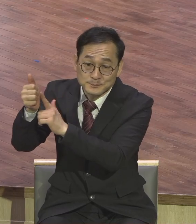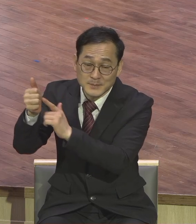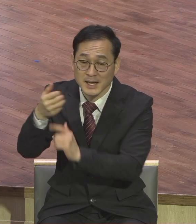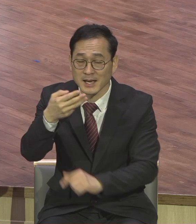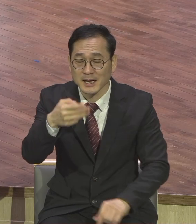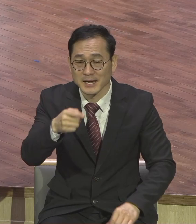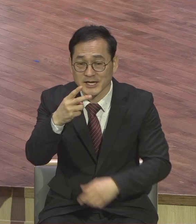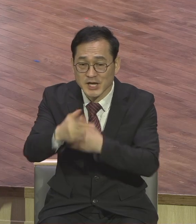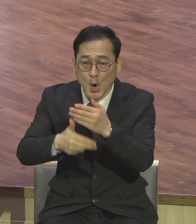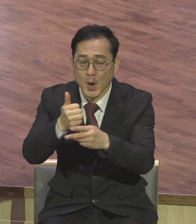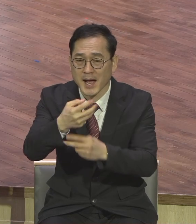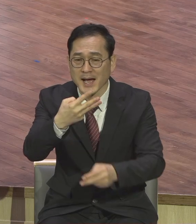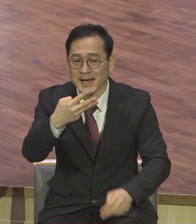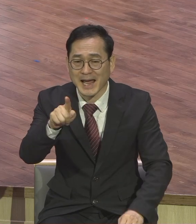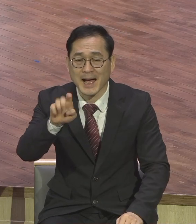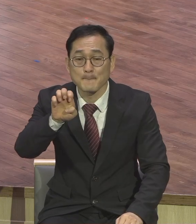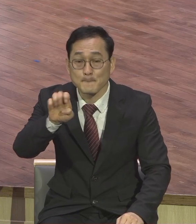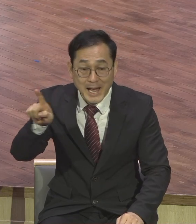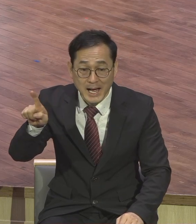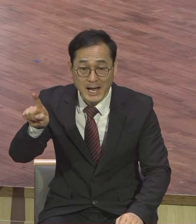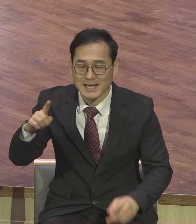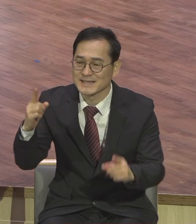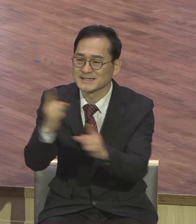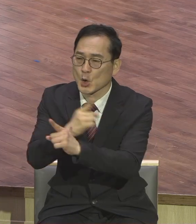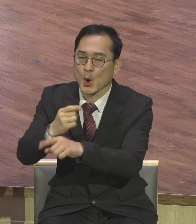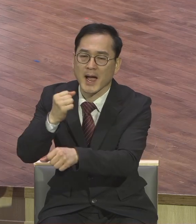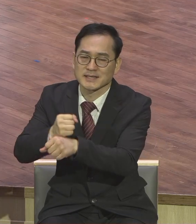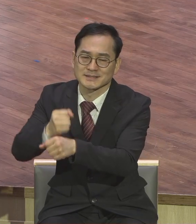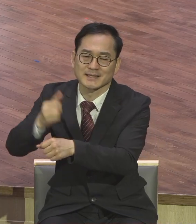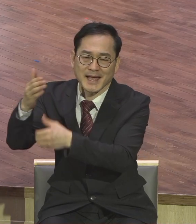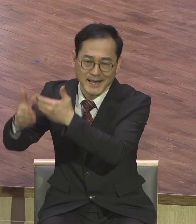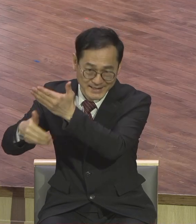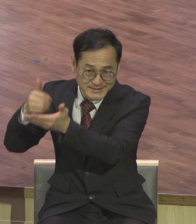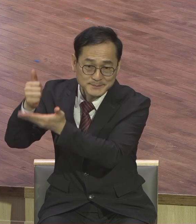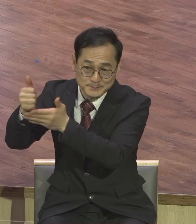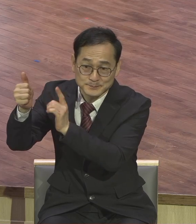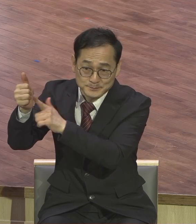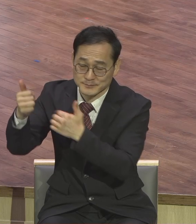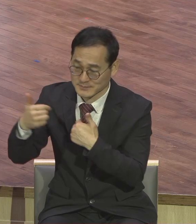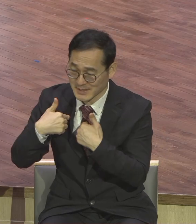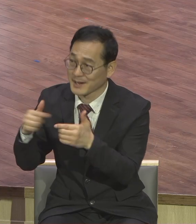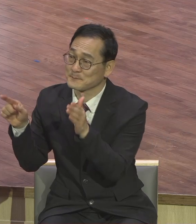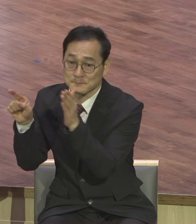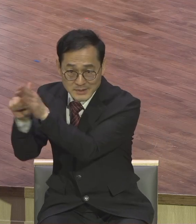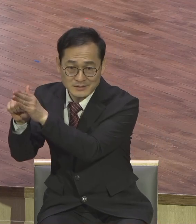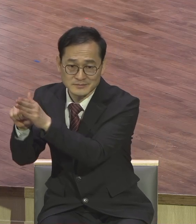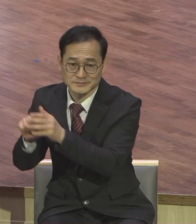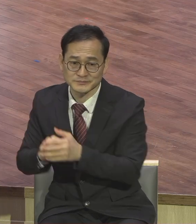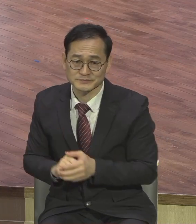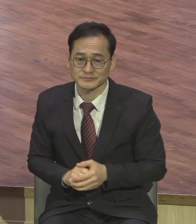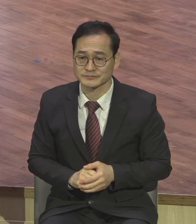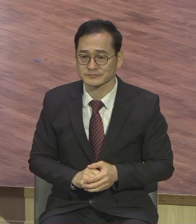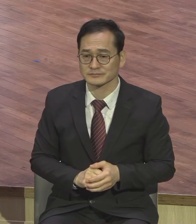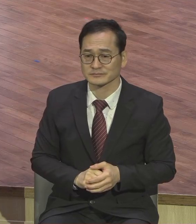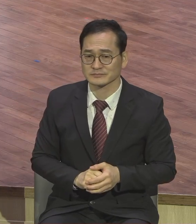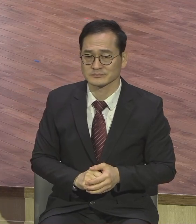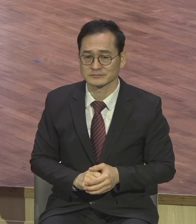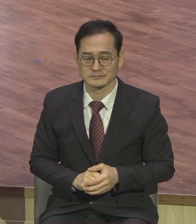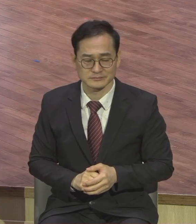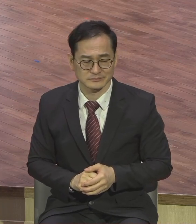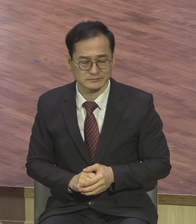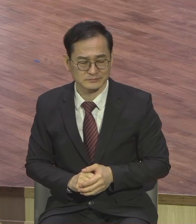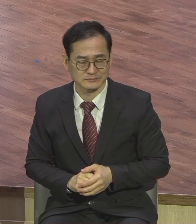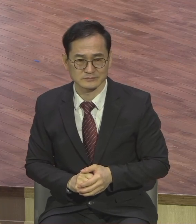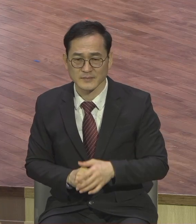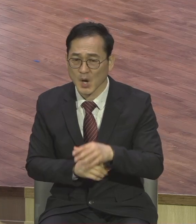때문에, 치료하시는 그분을 바라보고 영적으로 그 고통 중에서 차라리 하나님 앞에 기도 중에 인생